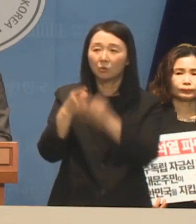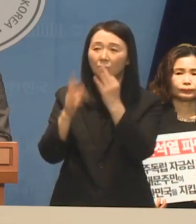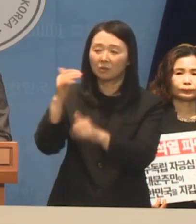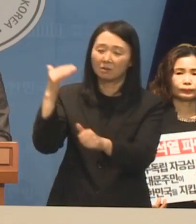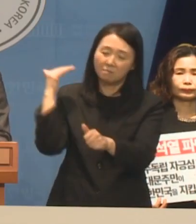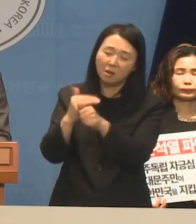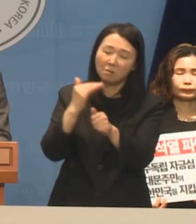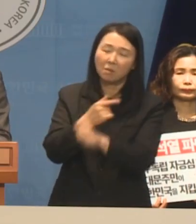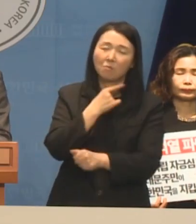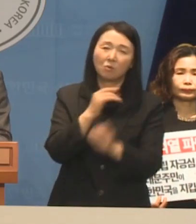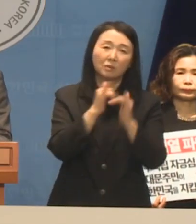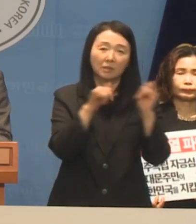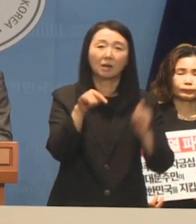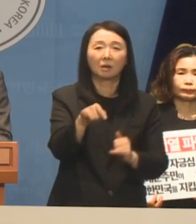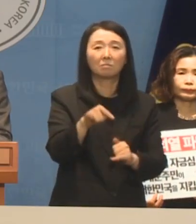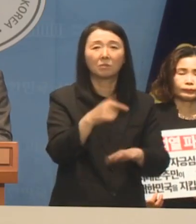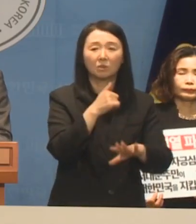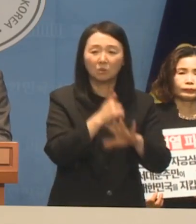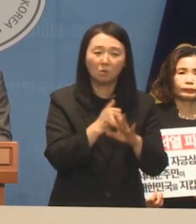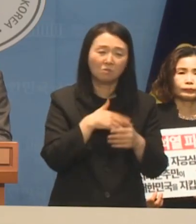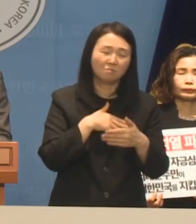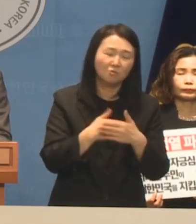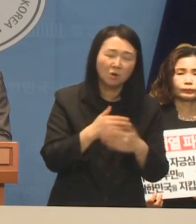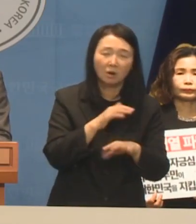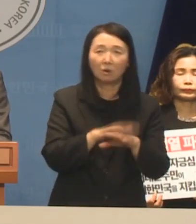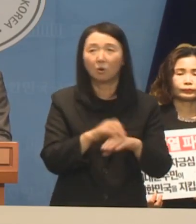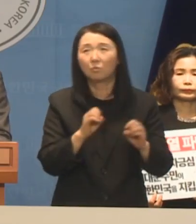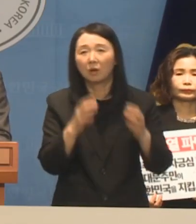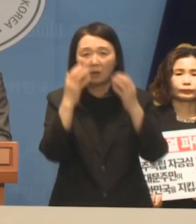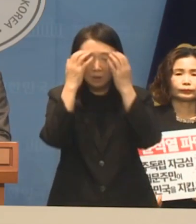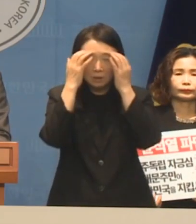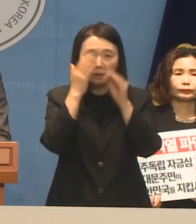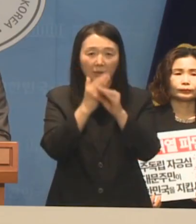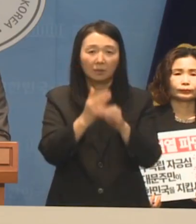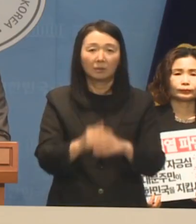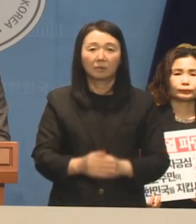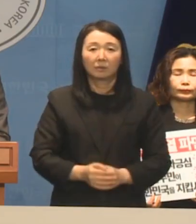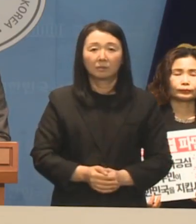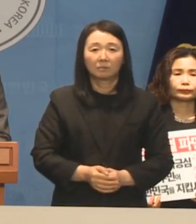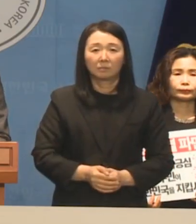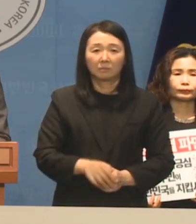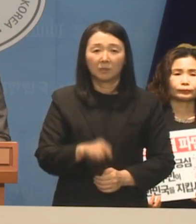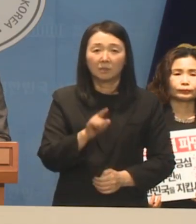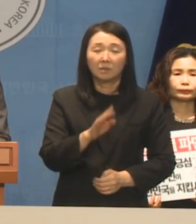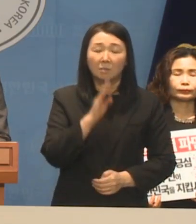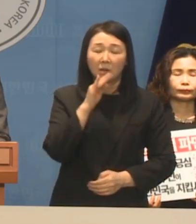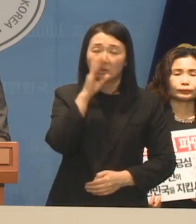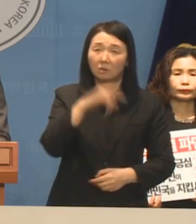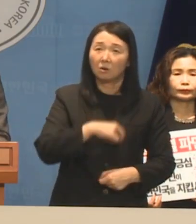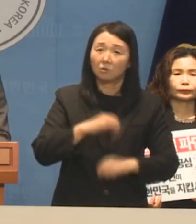놓아 외친 시민들은 불안감과 허무함에 고통받고 있습니다. 이것이 과연